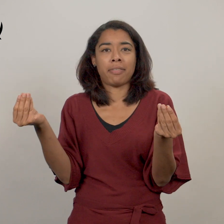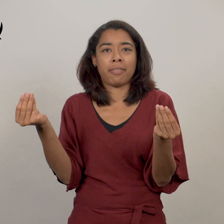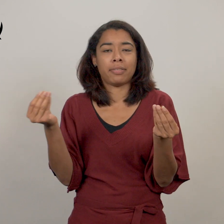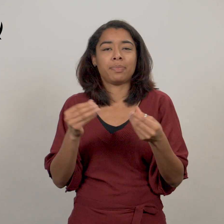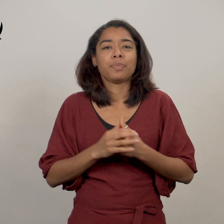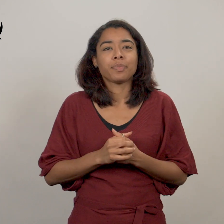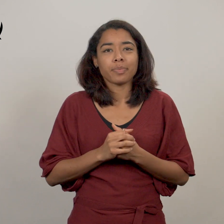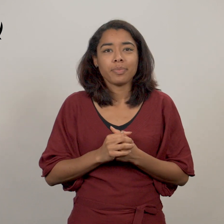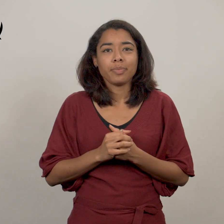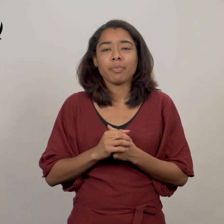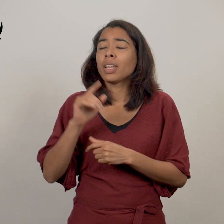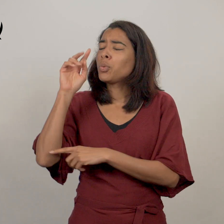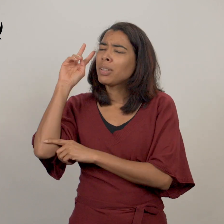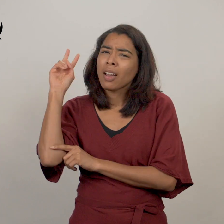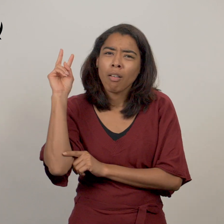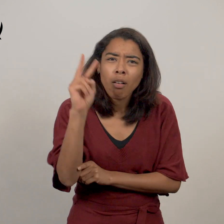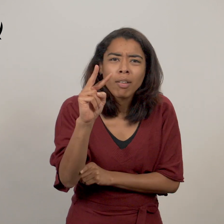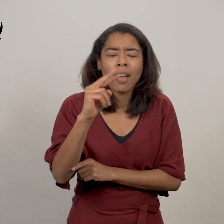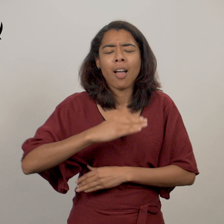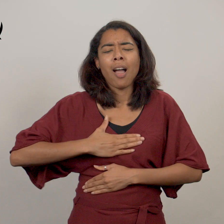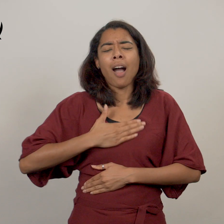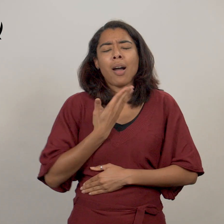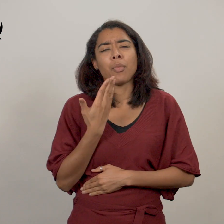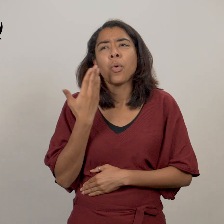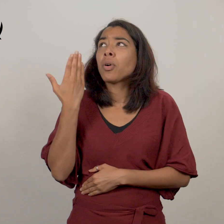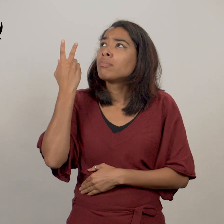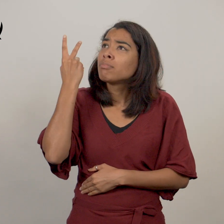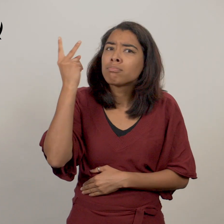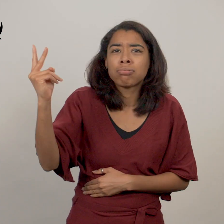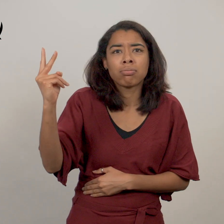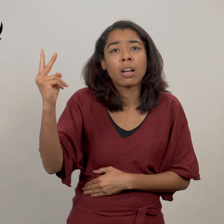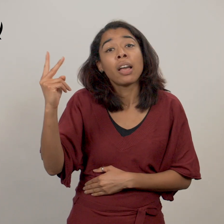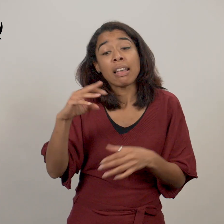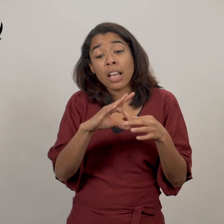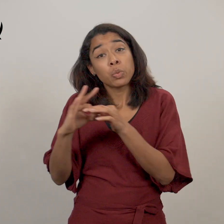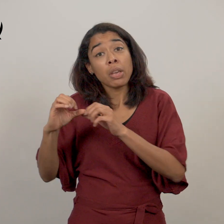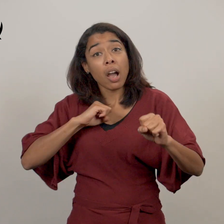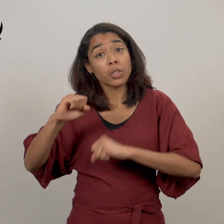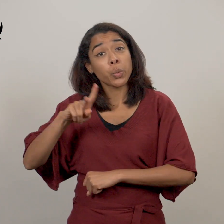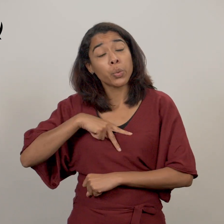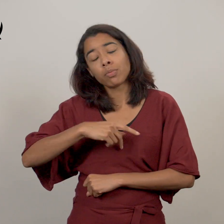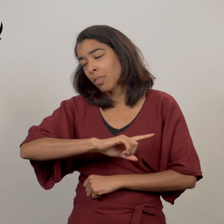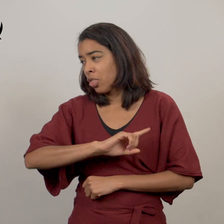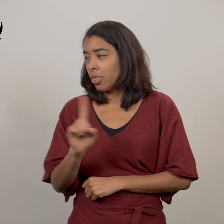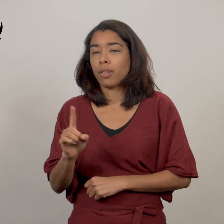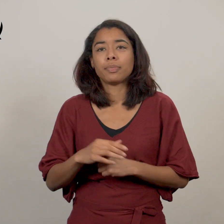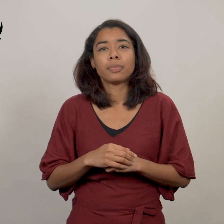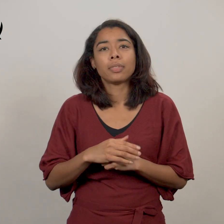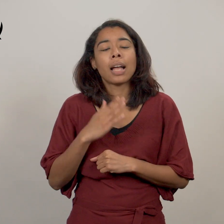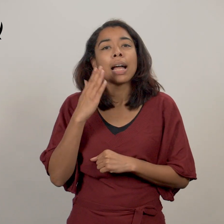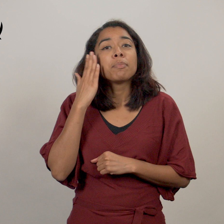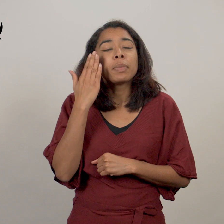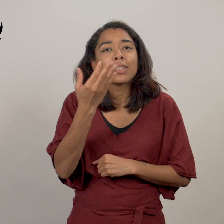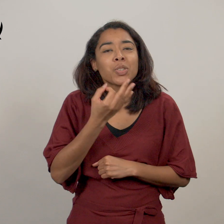Dieu. Son regard et son attention, son amour ne dépendent pas de nos actions. Si ces paroles résonnent en vous,